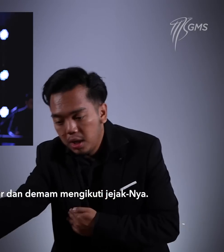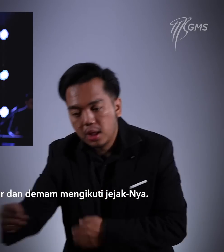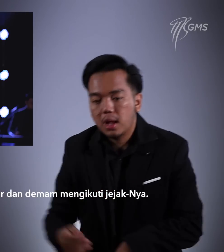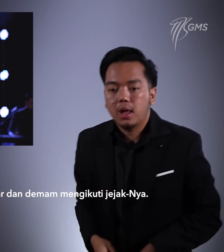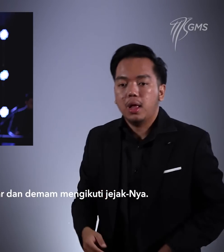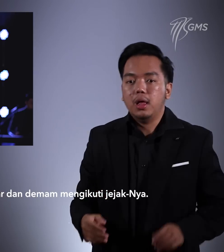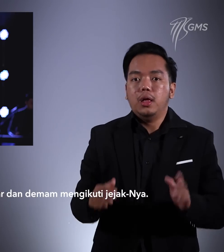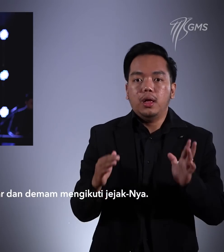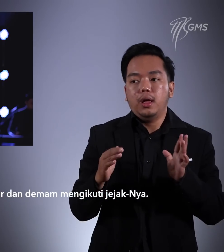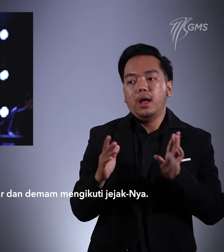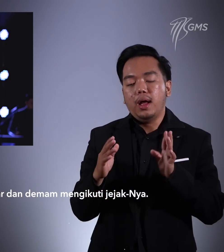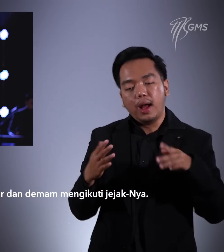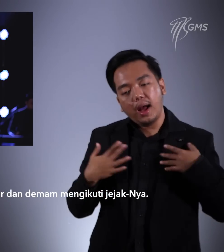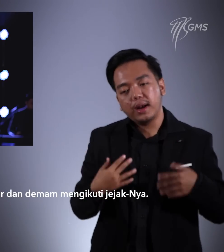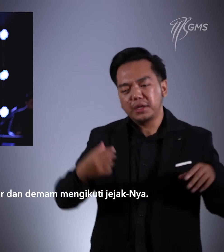mengikuti jejaknya.